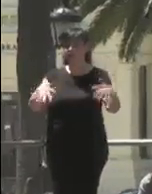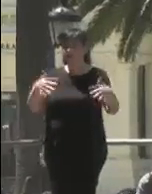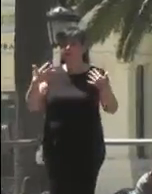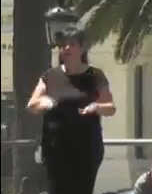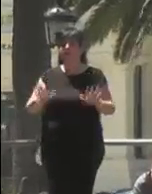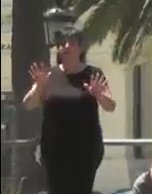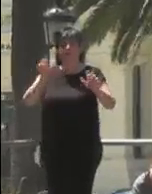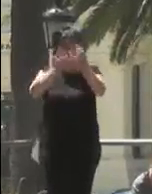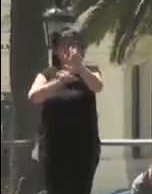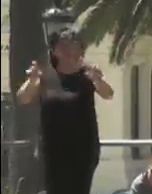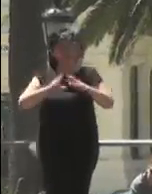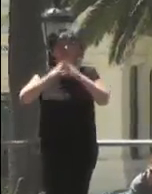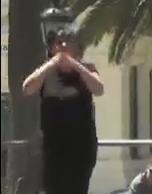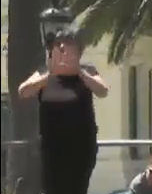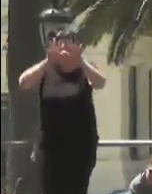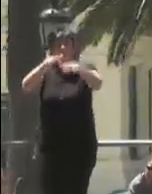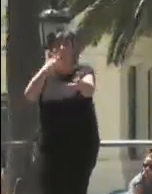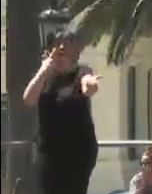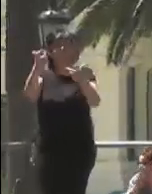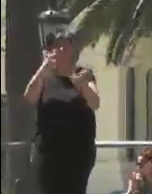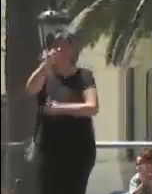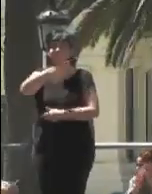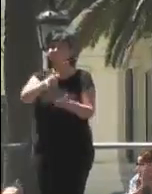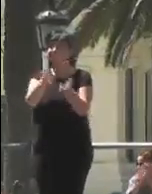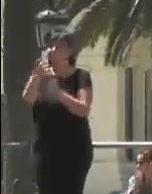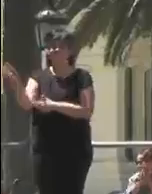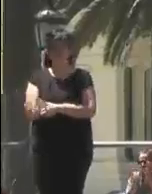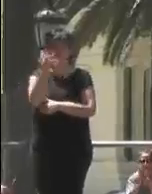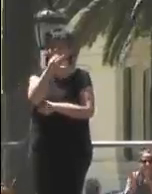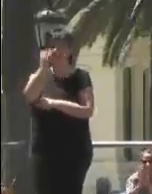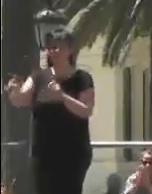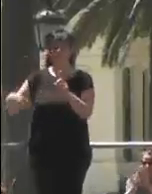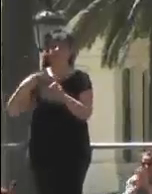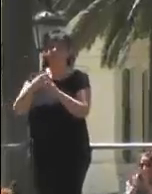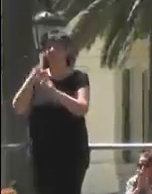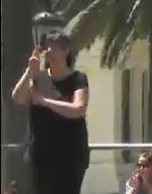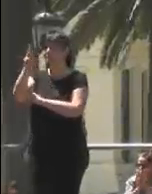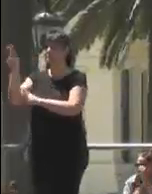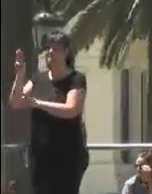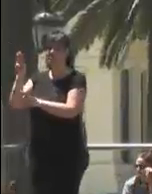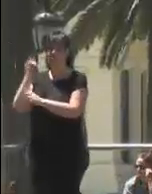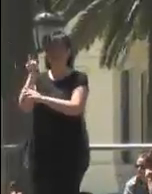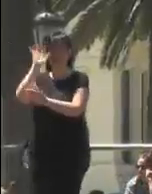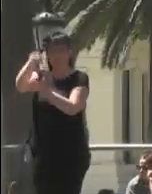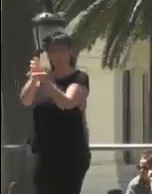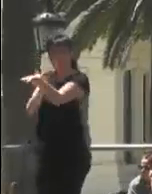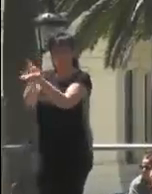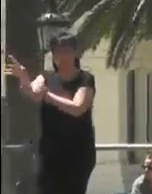con la gente marinera, que hai marea, que vamos a gañar e que vamos a votar ao Partido Popular das